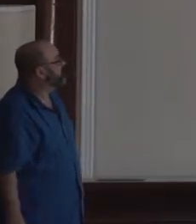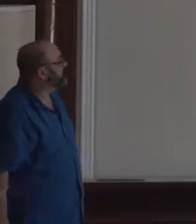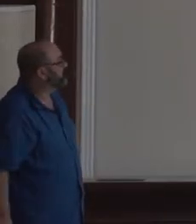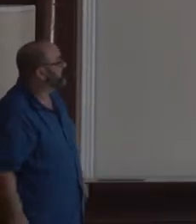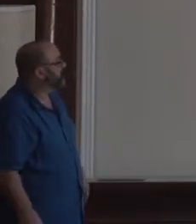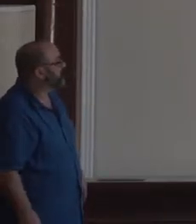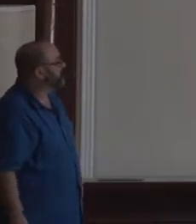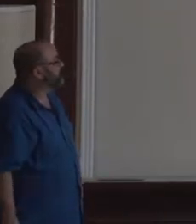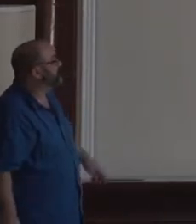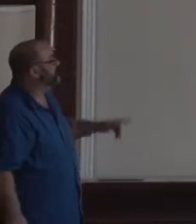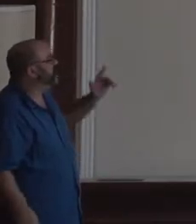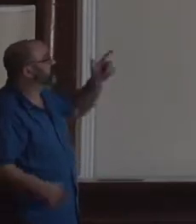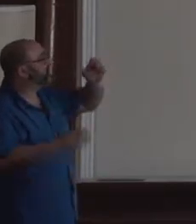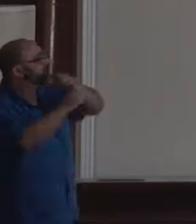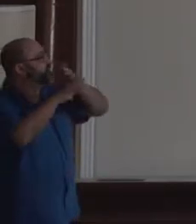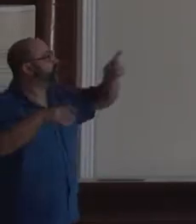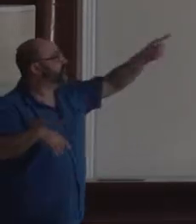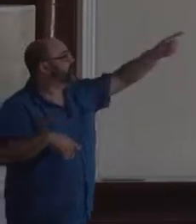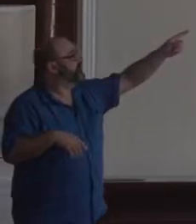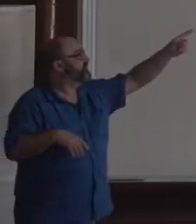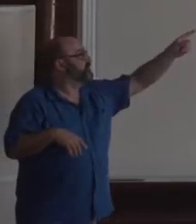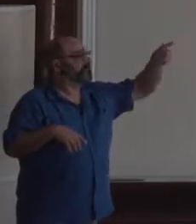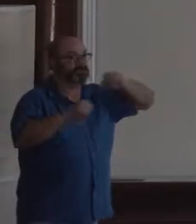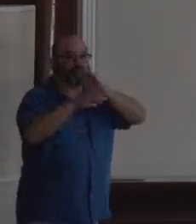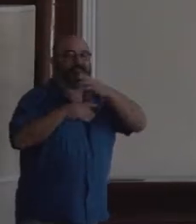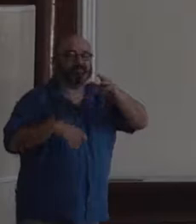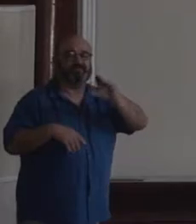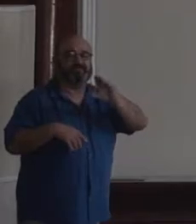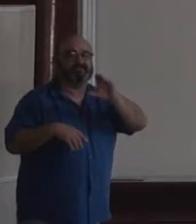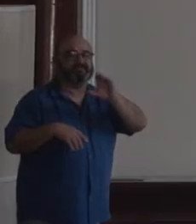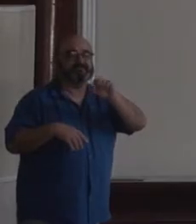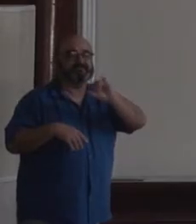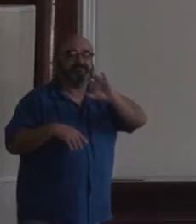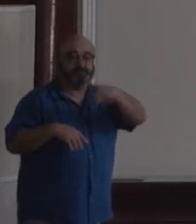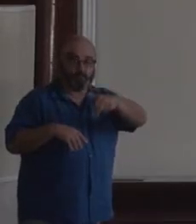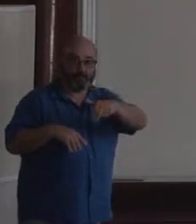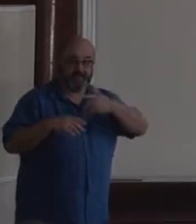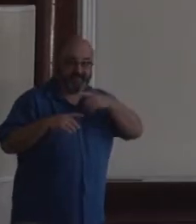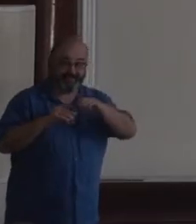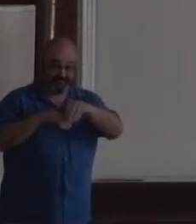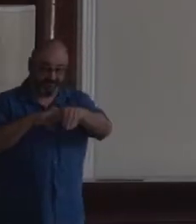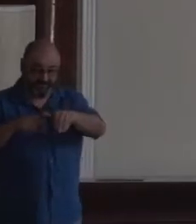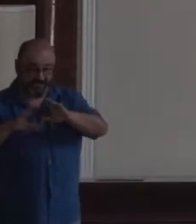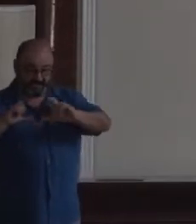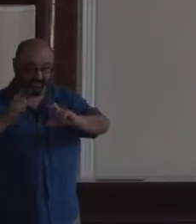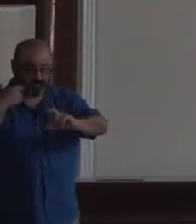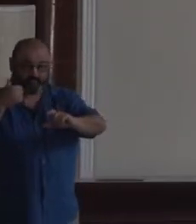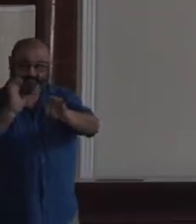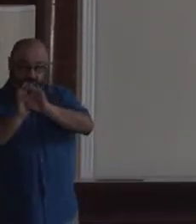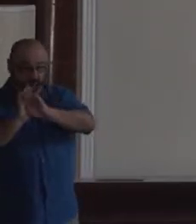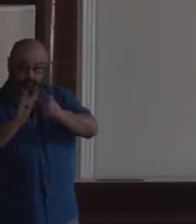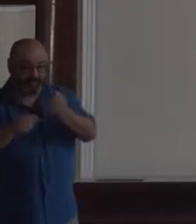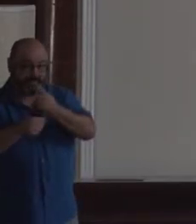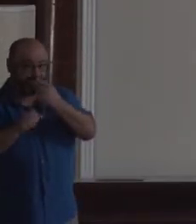jamais je changeais ici le scope de ma fixture pour lui mettre une scope session, ça voudrait dire que le même fichier, le fichier va être créé une seule